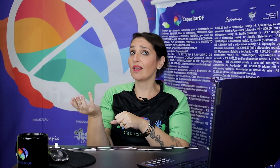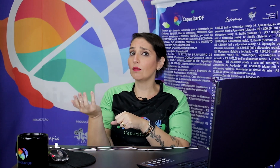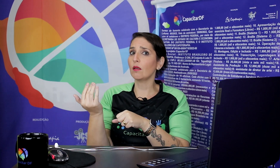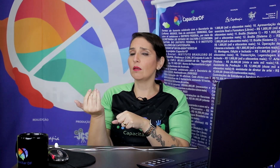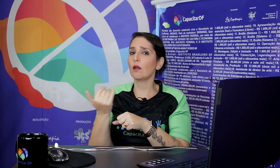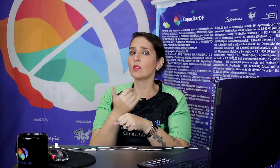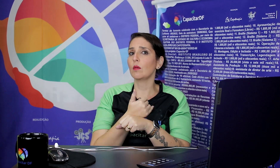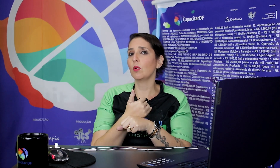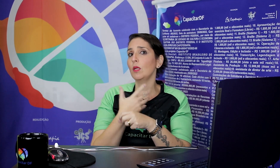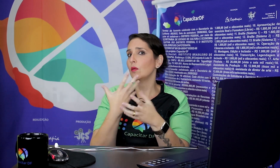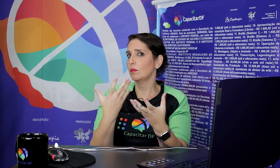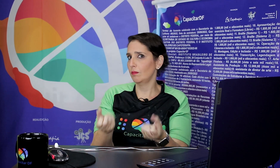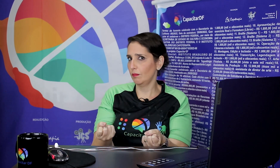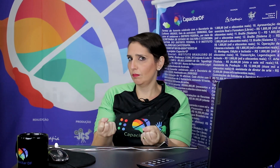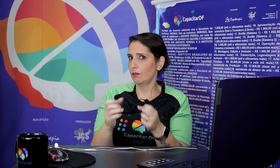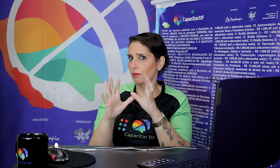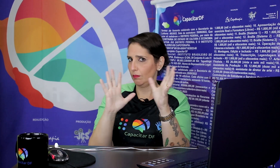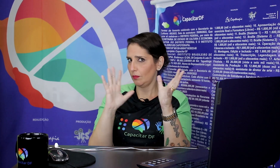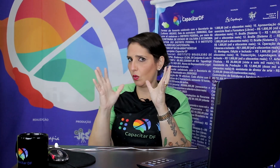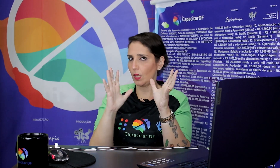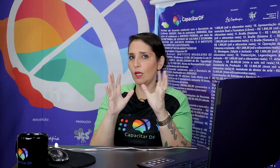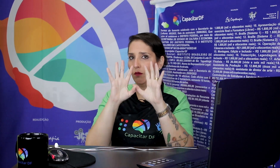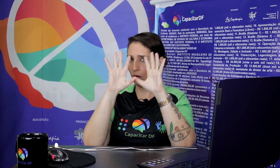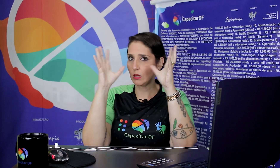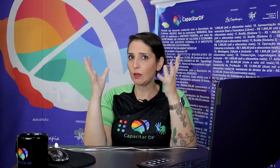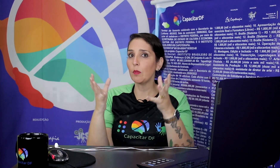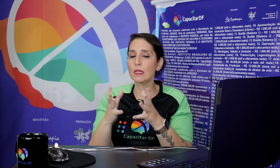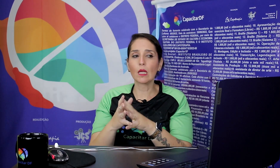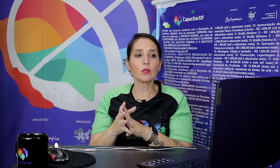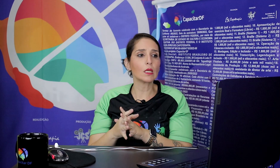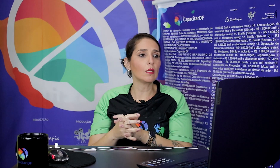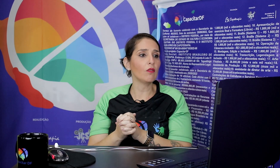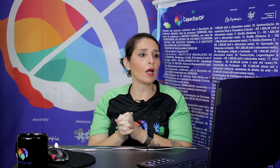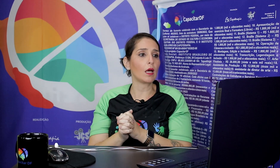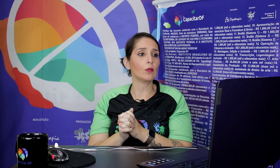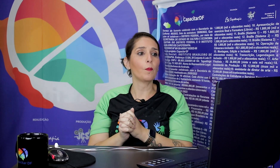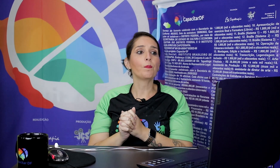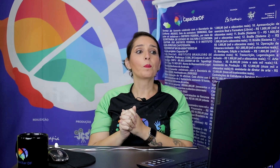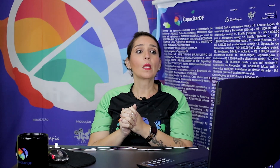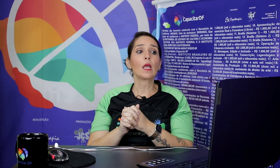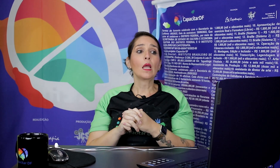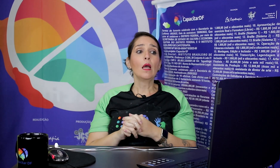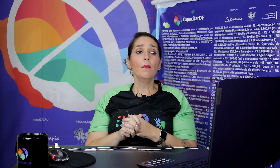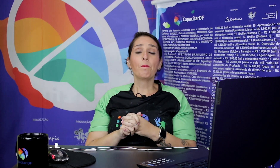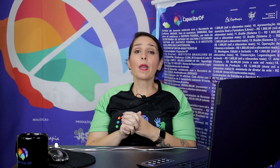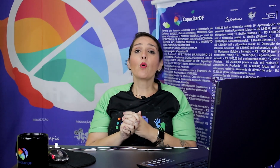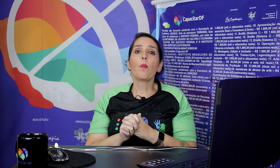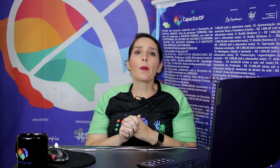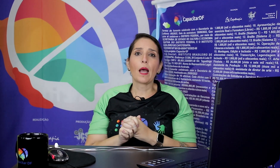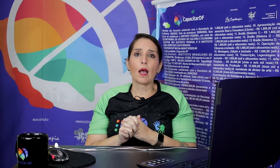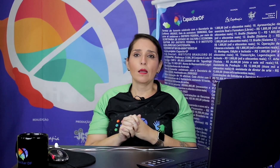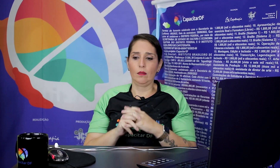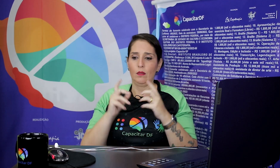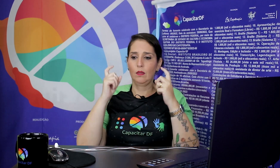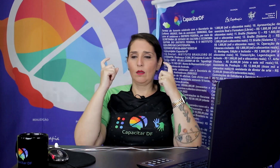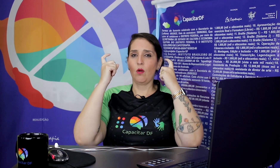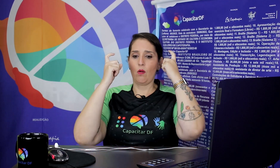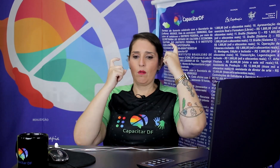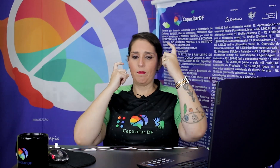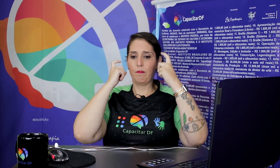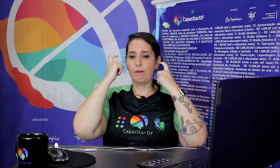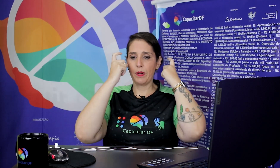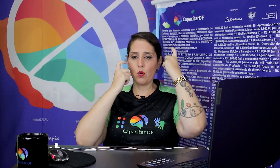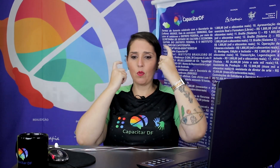ela aceita ir ao cinema comigo. Ok? Vamos sempre pensar no significado. Preocupar.